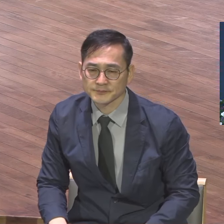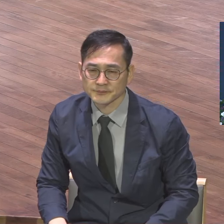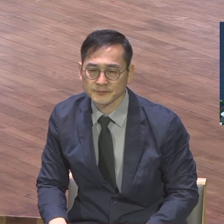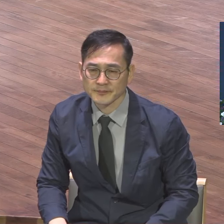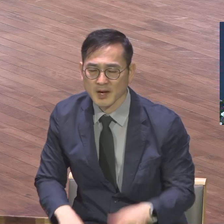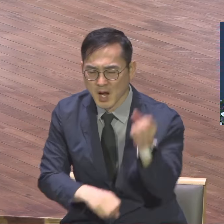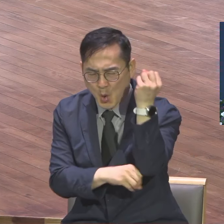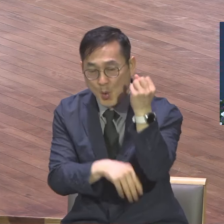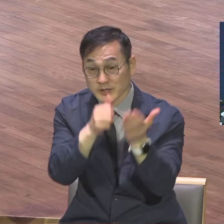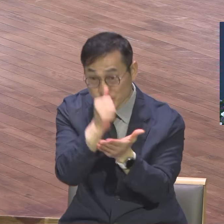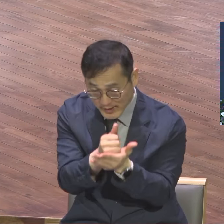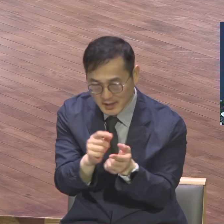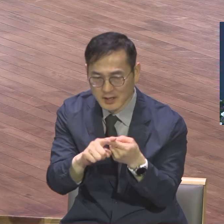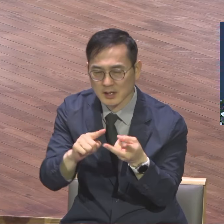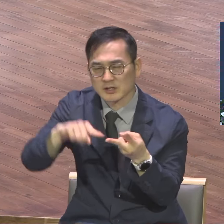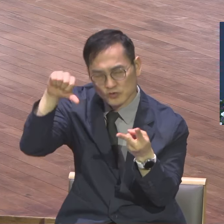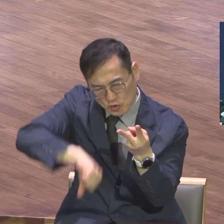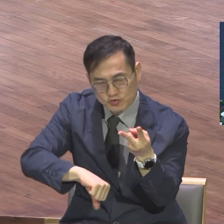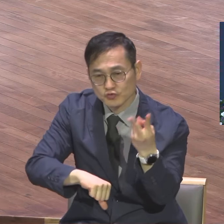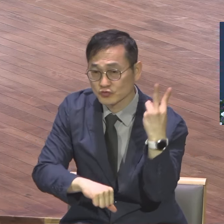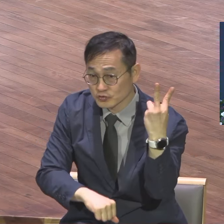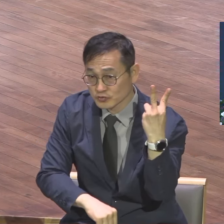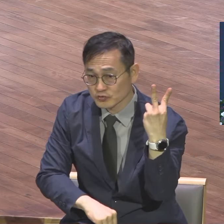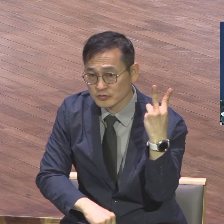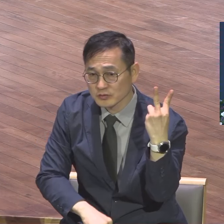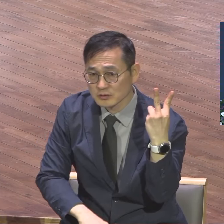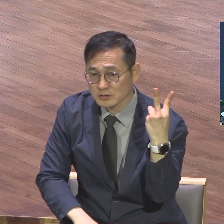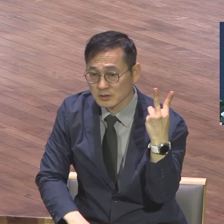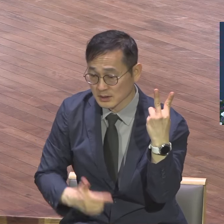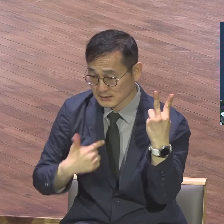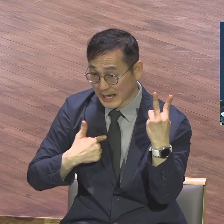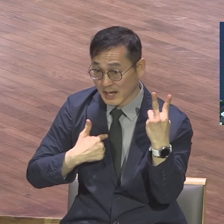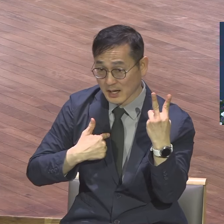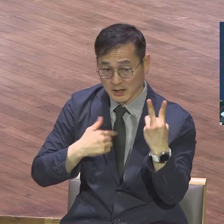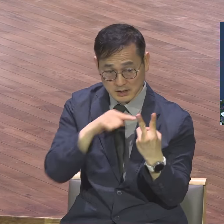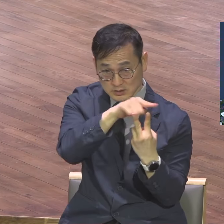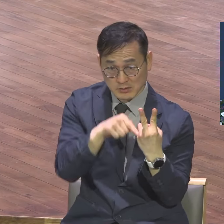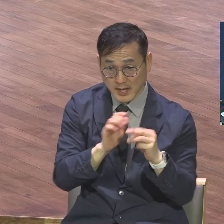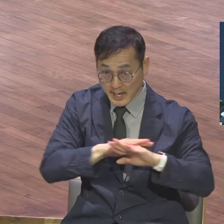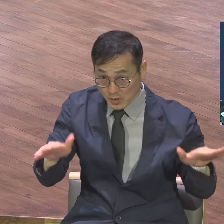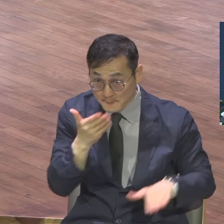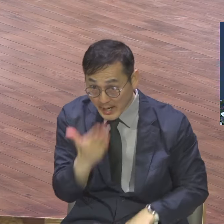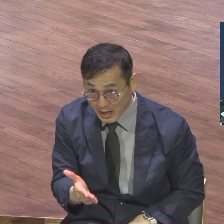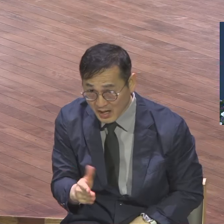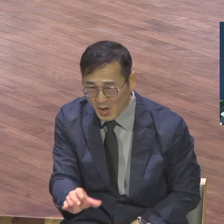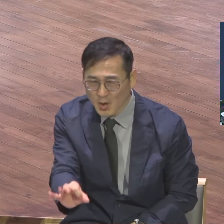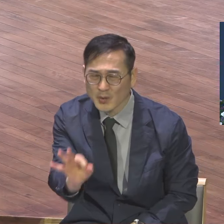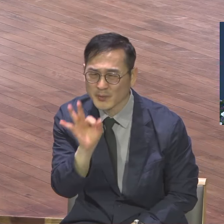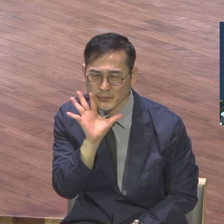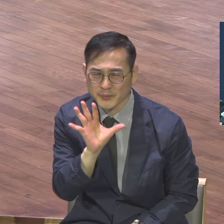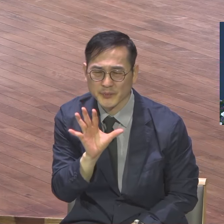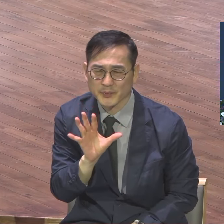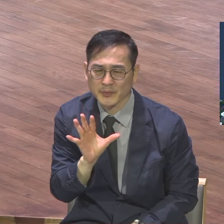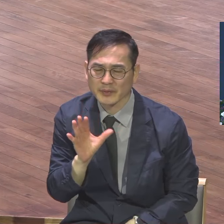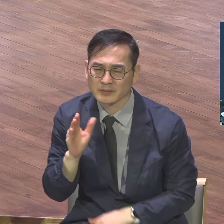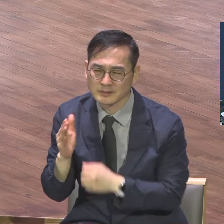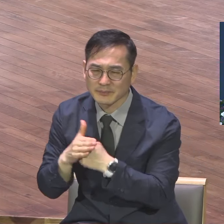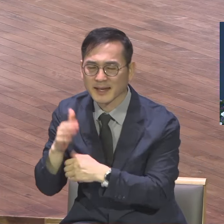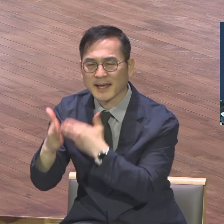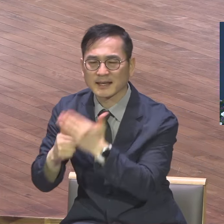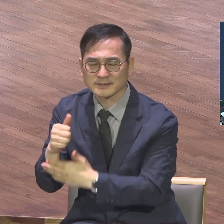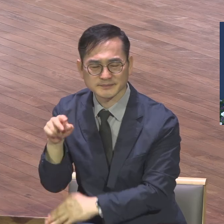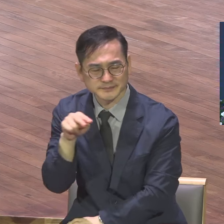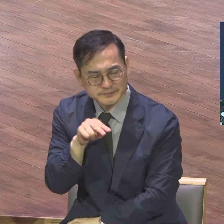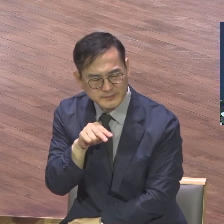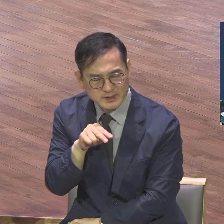저주 문제는 결코 범죄한 인간 스스로 해결할 수 없습니다. 그래서 하나님께서